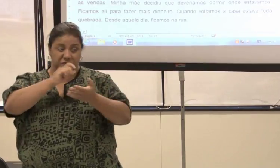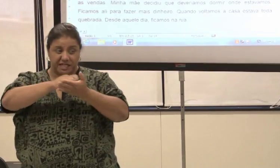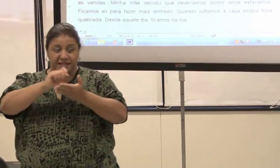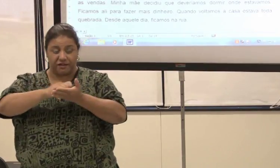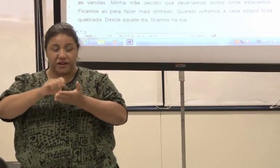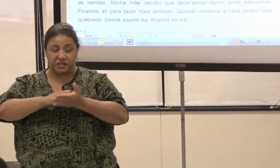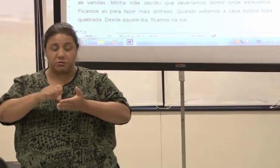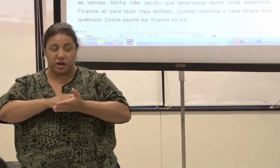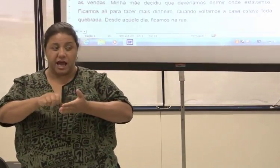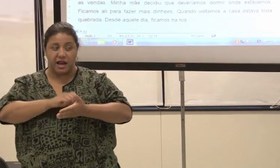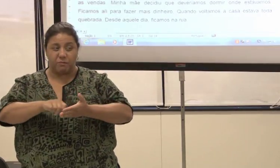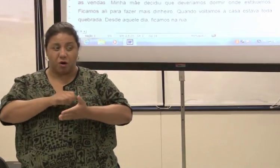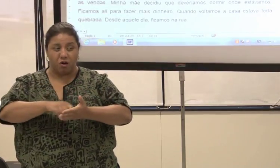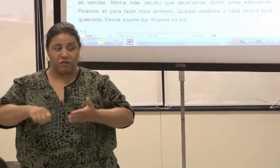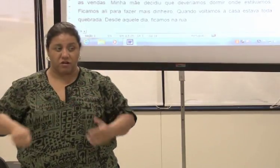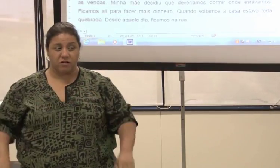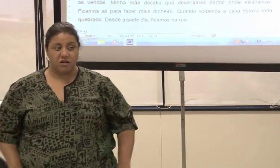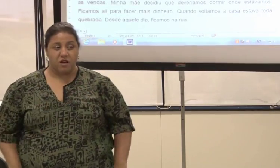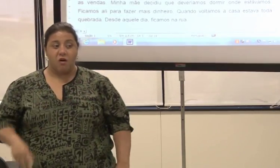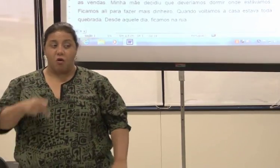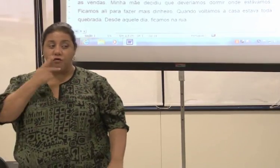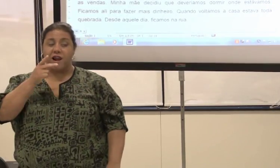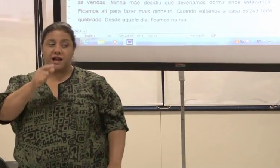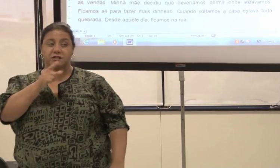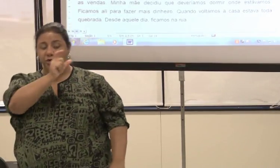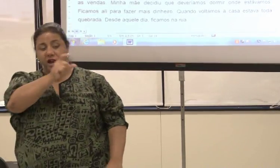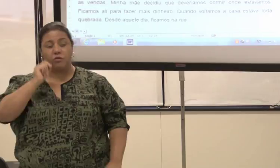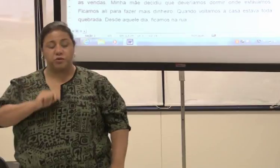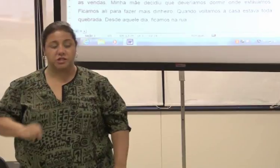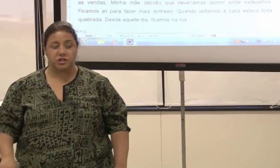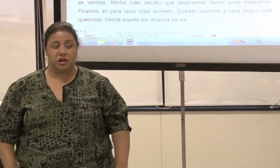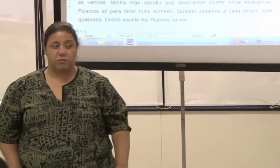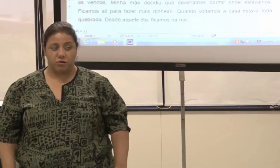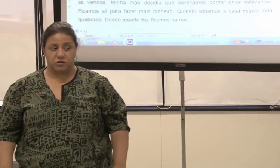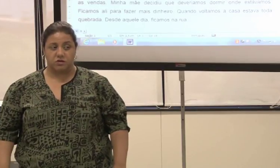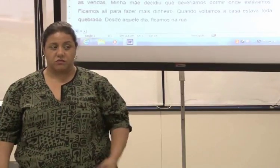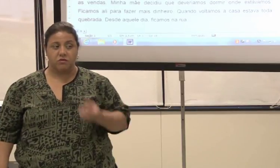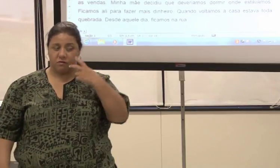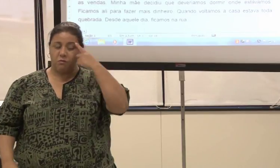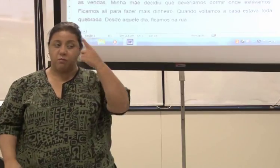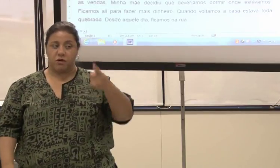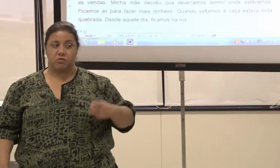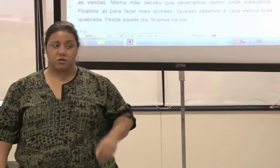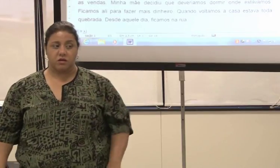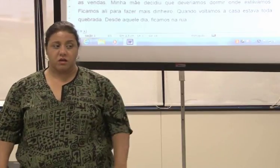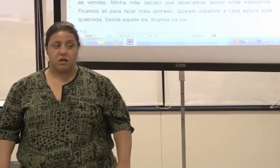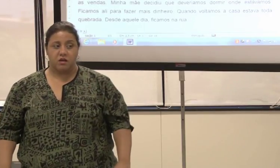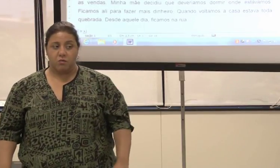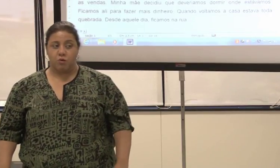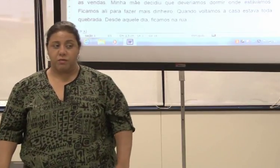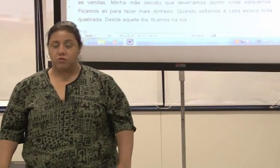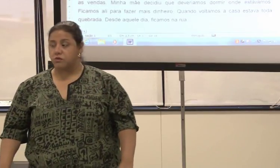você escrevesse mulher na prova, ou falasse mulher, eu não podia ter tirado ponto seu. Foi uma boa pergunta. Boa pergunta.